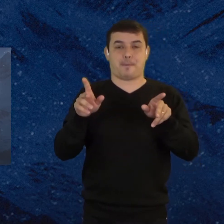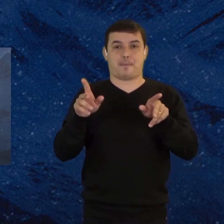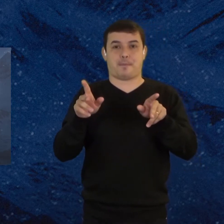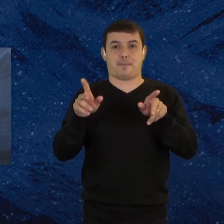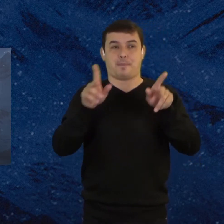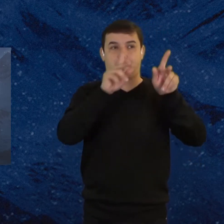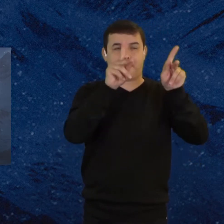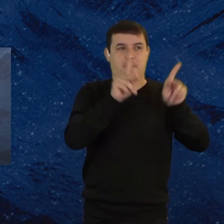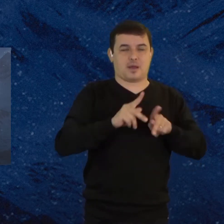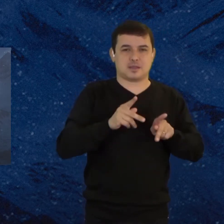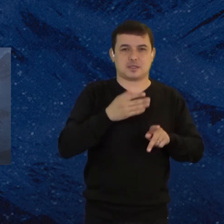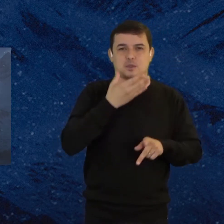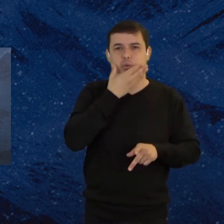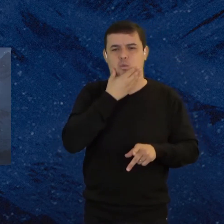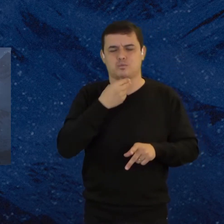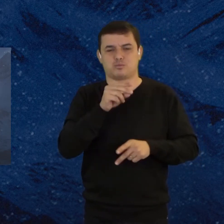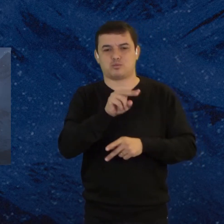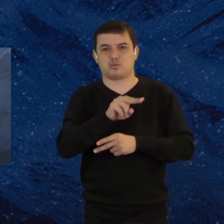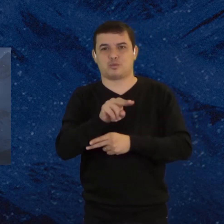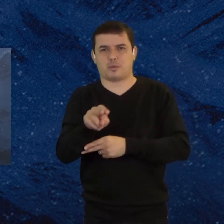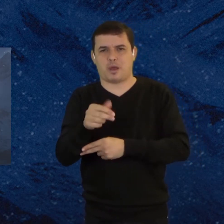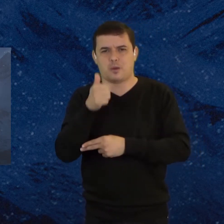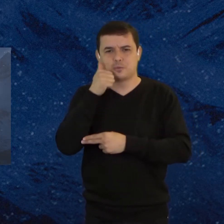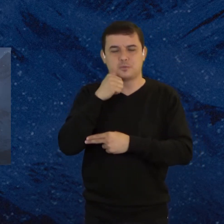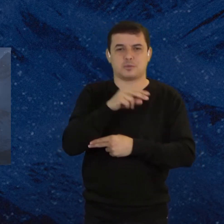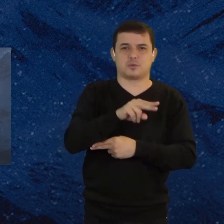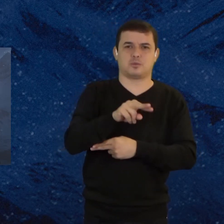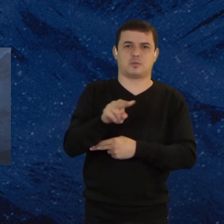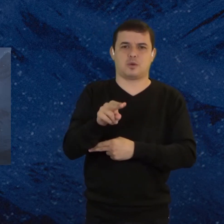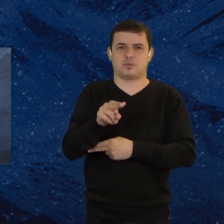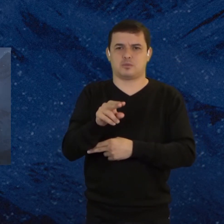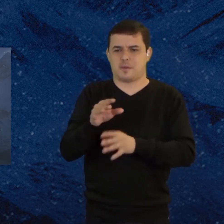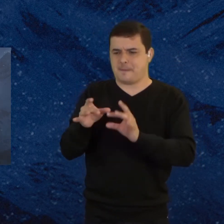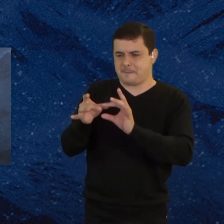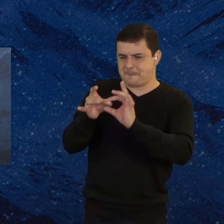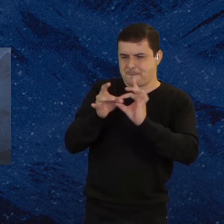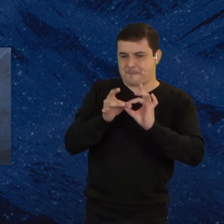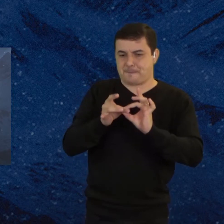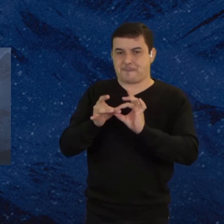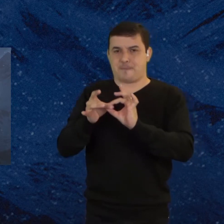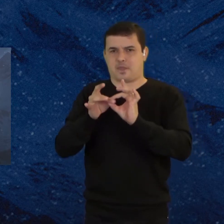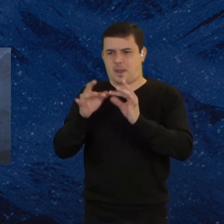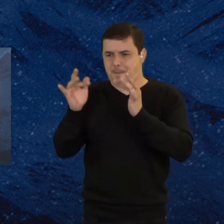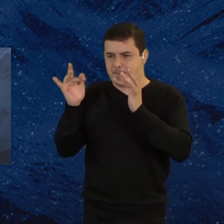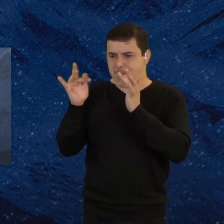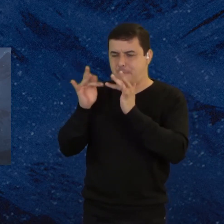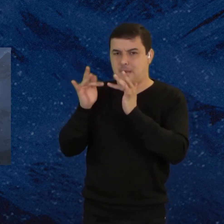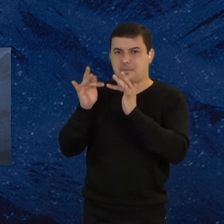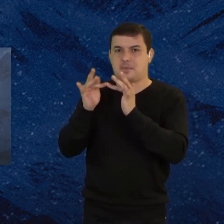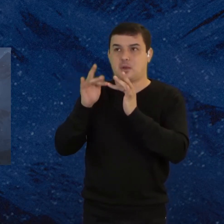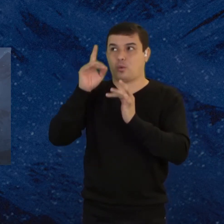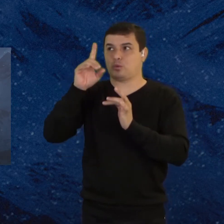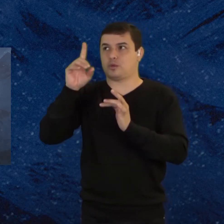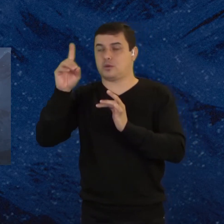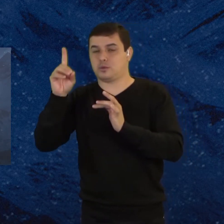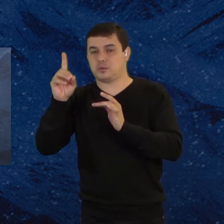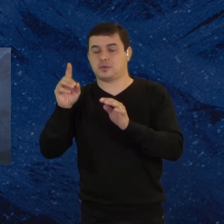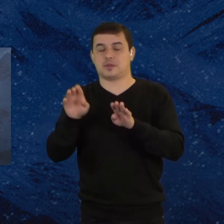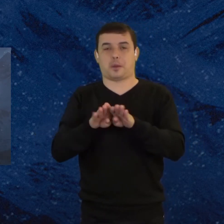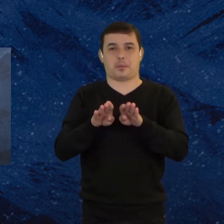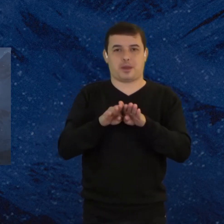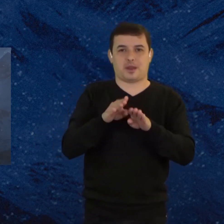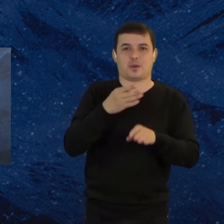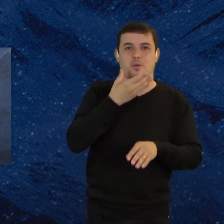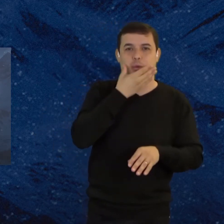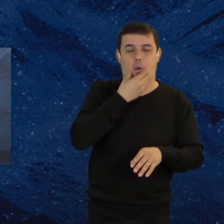fortalecidos, bem alinhados, bem coordenados, bem conectados. E esse